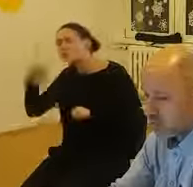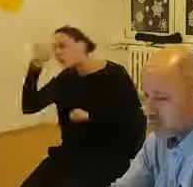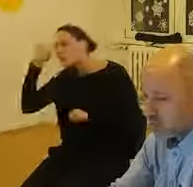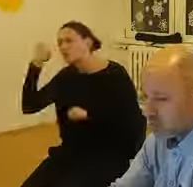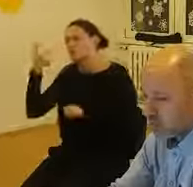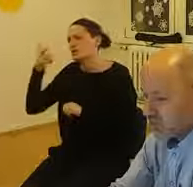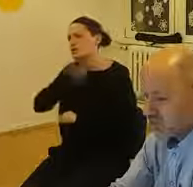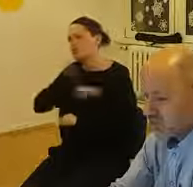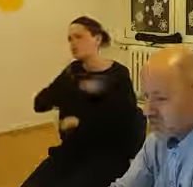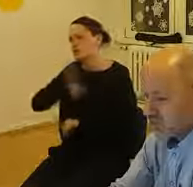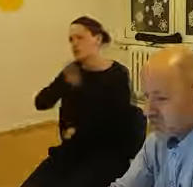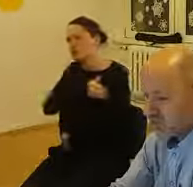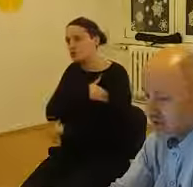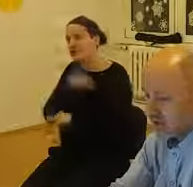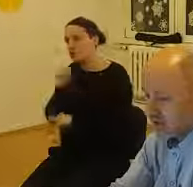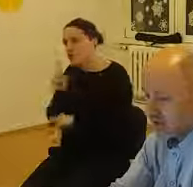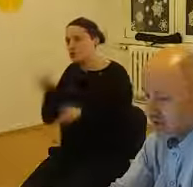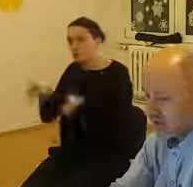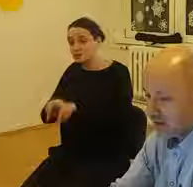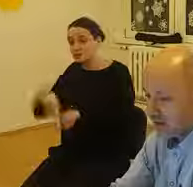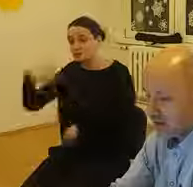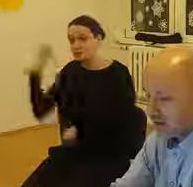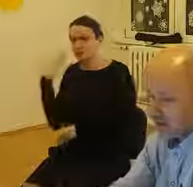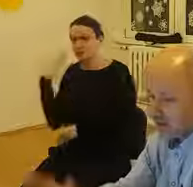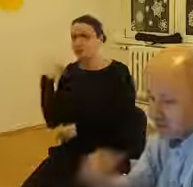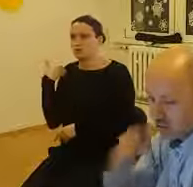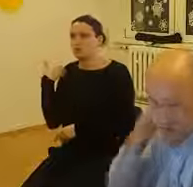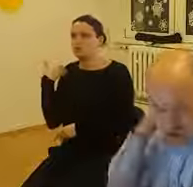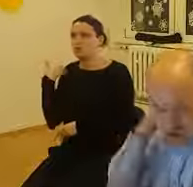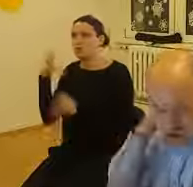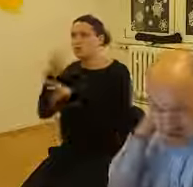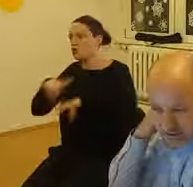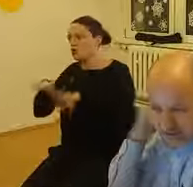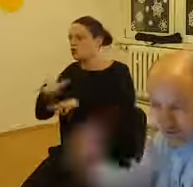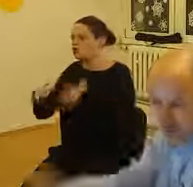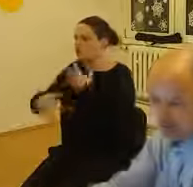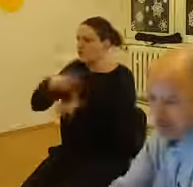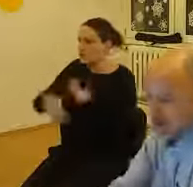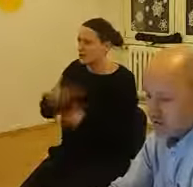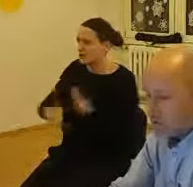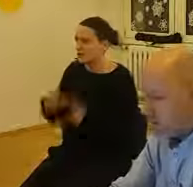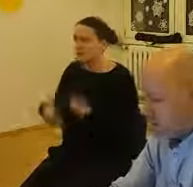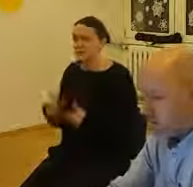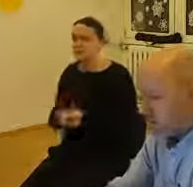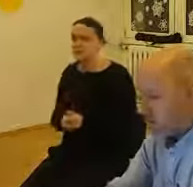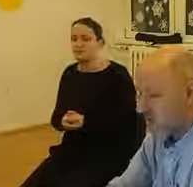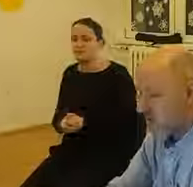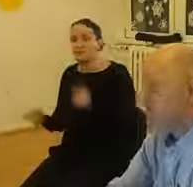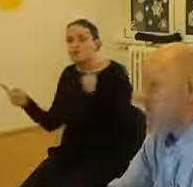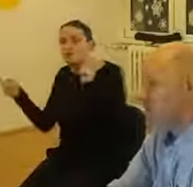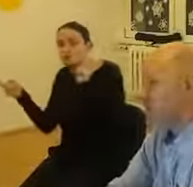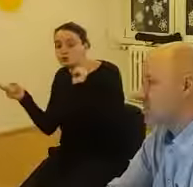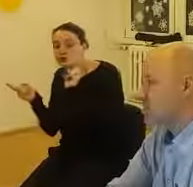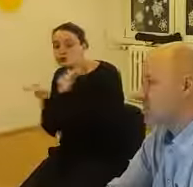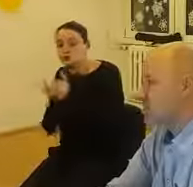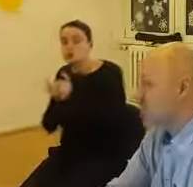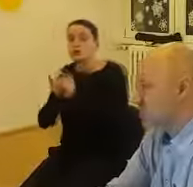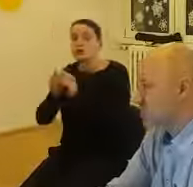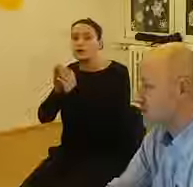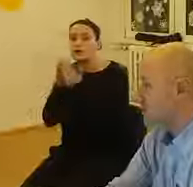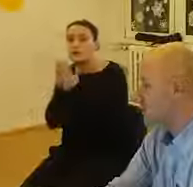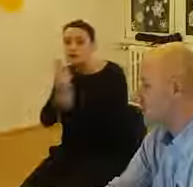szkół, ale też był ostatnio turniej dla taki rodzinny, mieszany. Spotkania autorskie w naszych